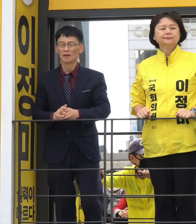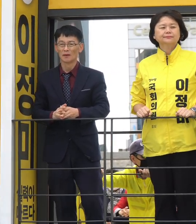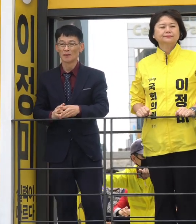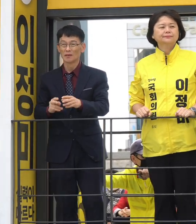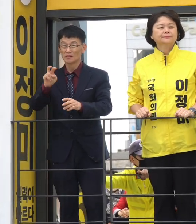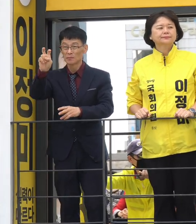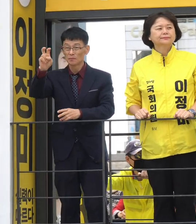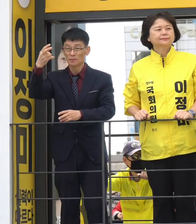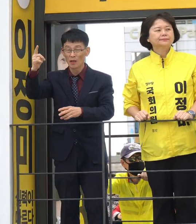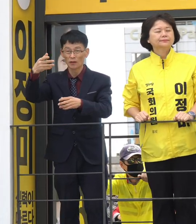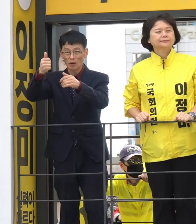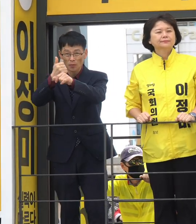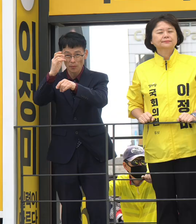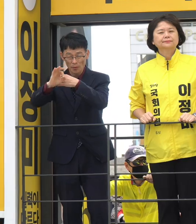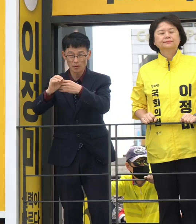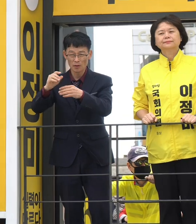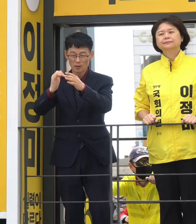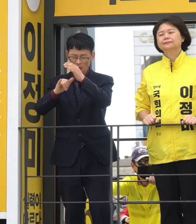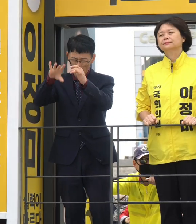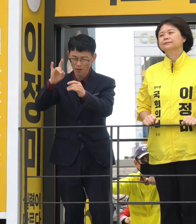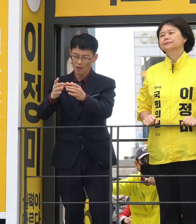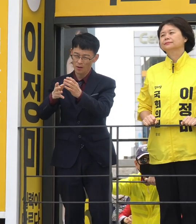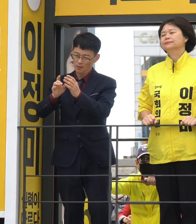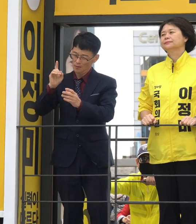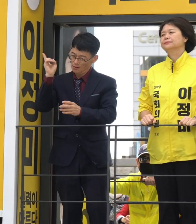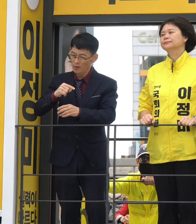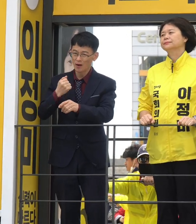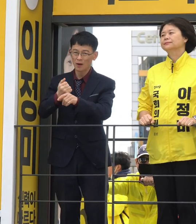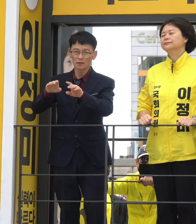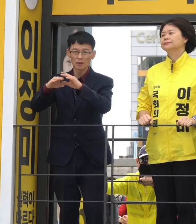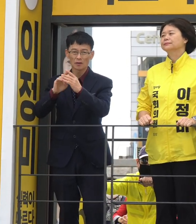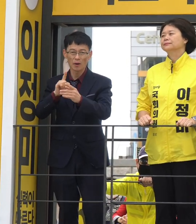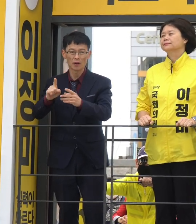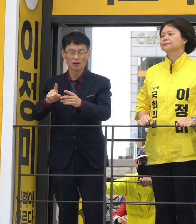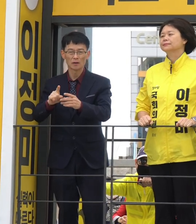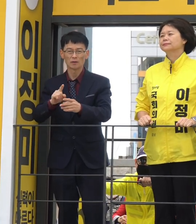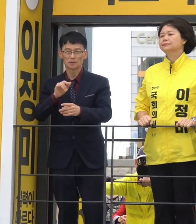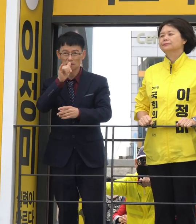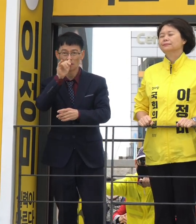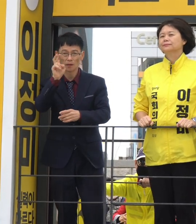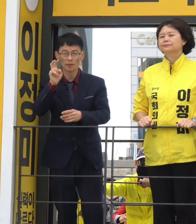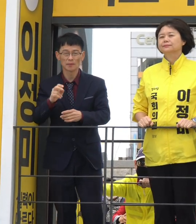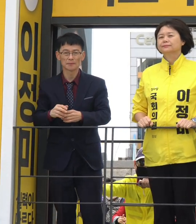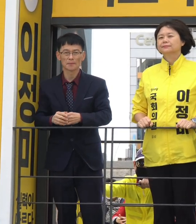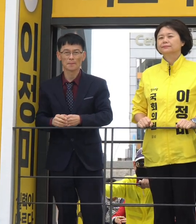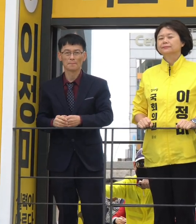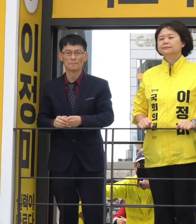20대 국회가 사상 최악의 국회라고 말씀들 하셨습니다.